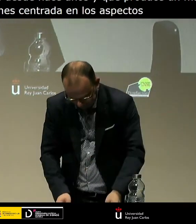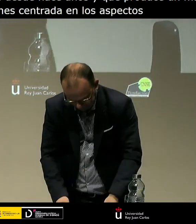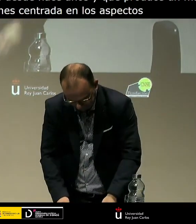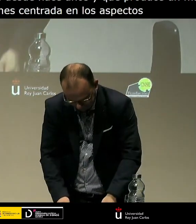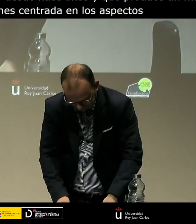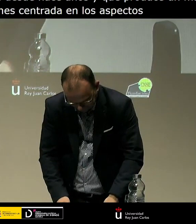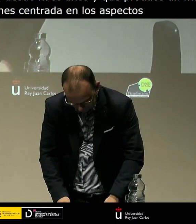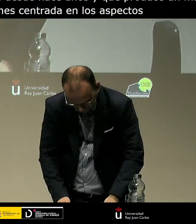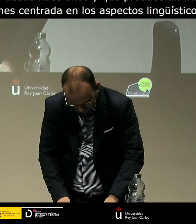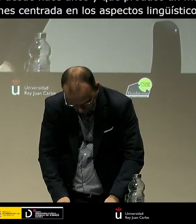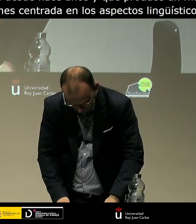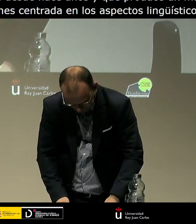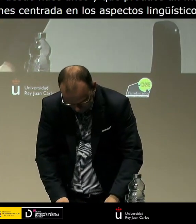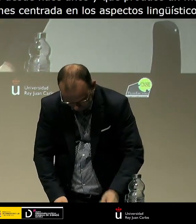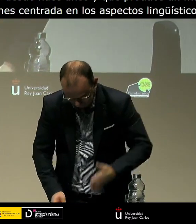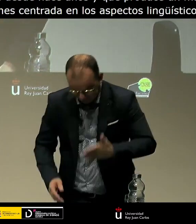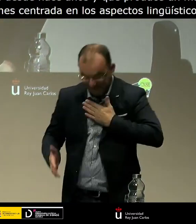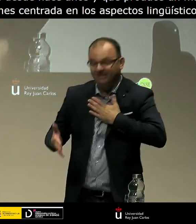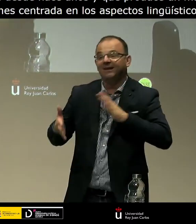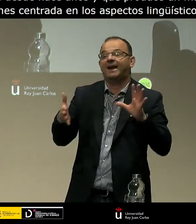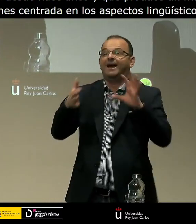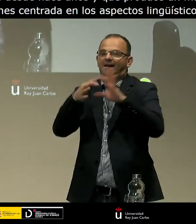jurídicos y culturales